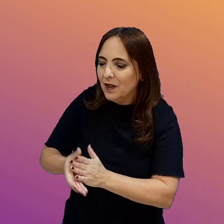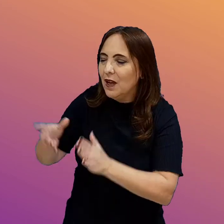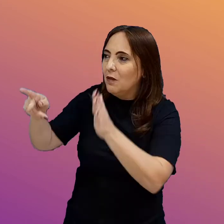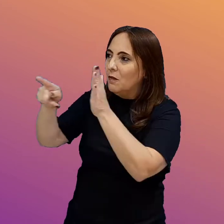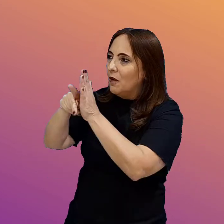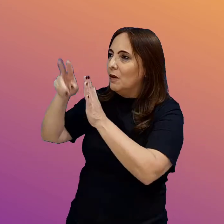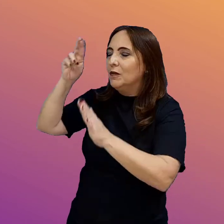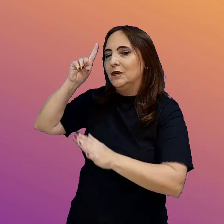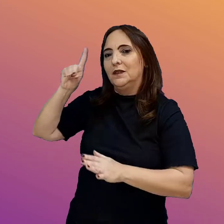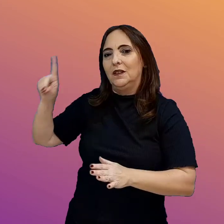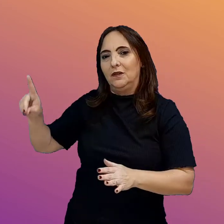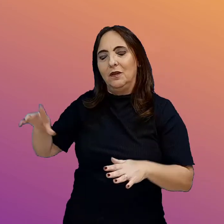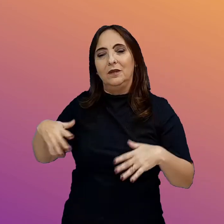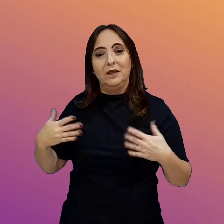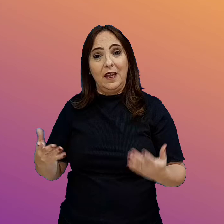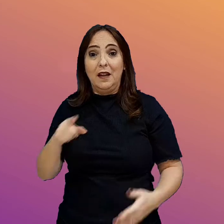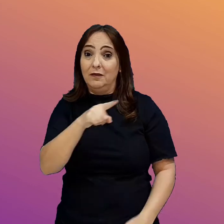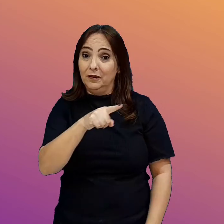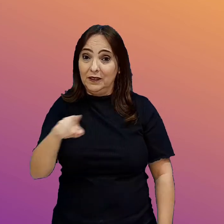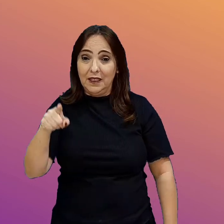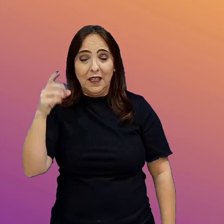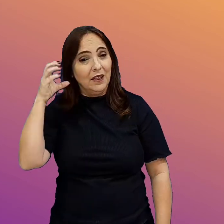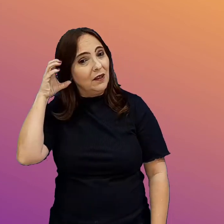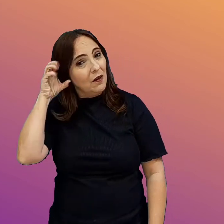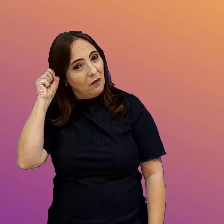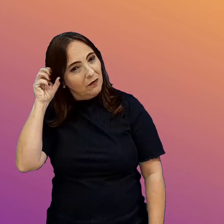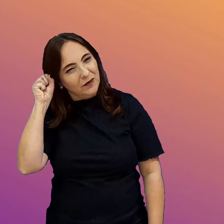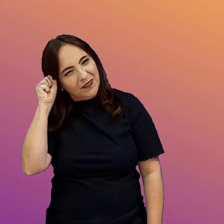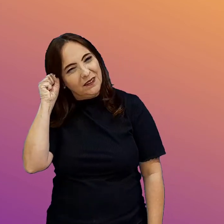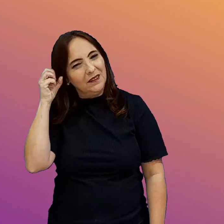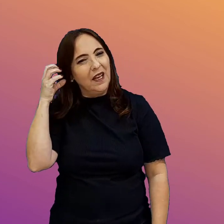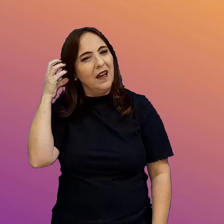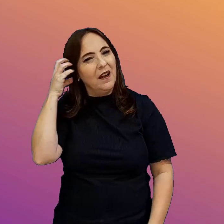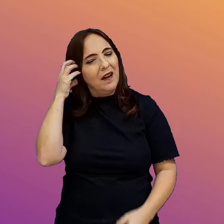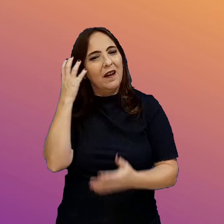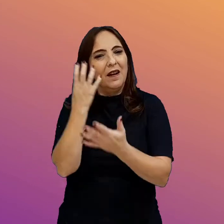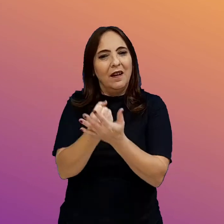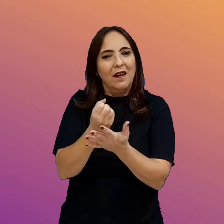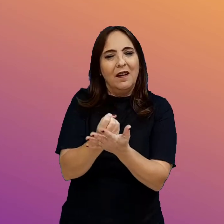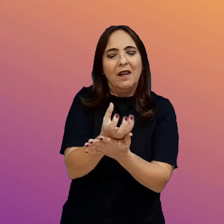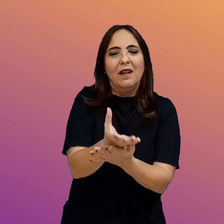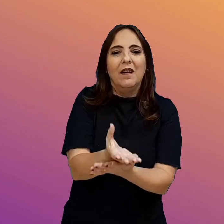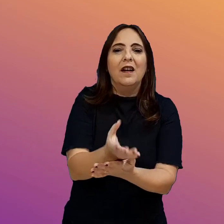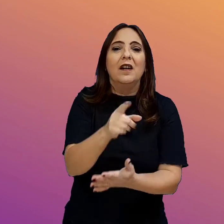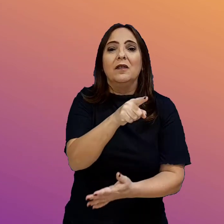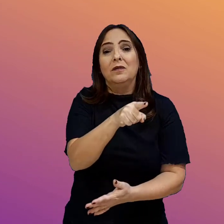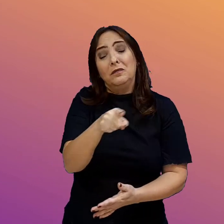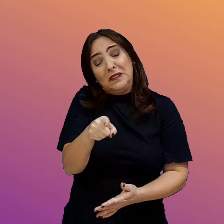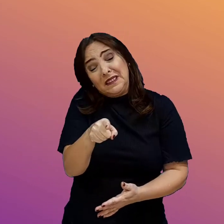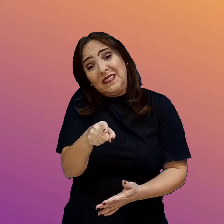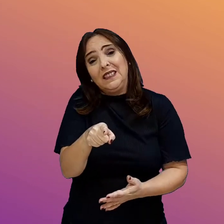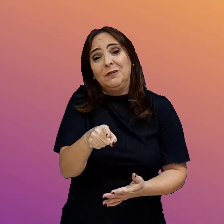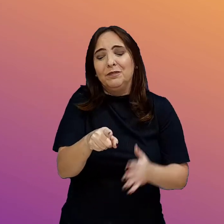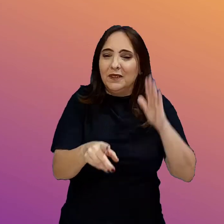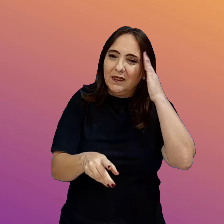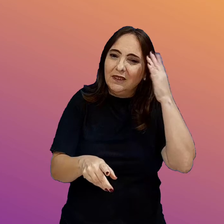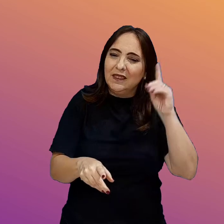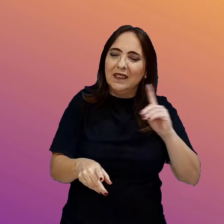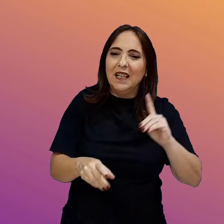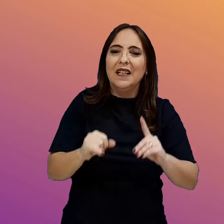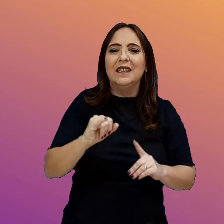né? Talvez você que esteja ouvindo aí esse áudio, você não tenha tido uma criação com